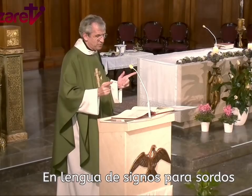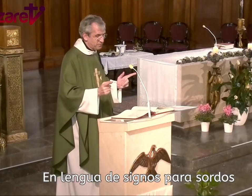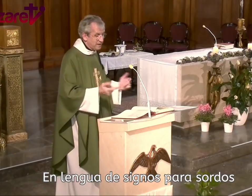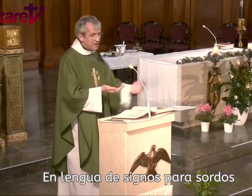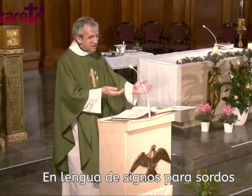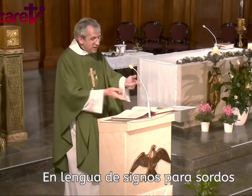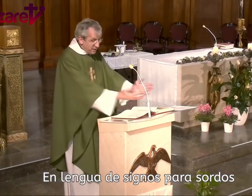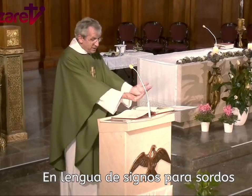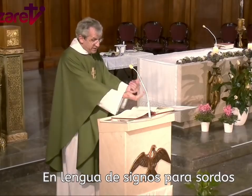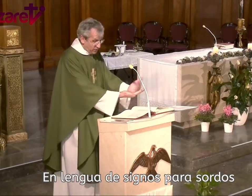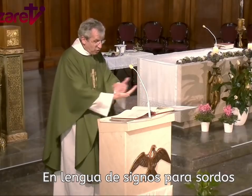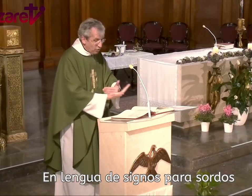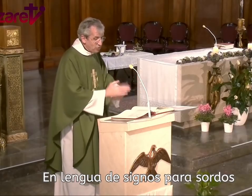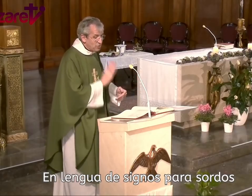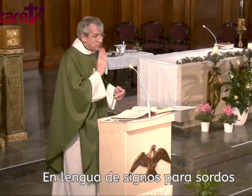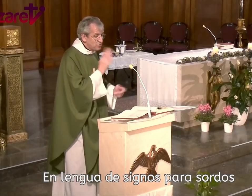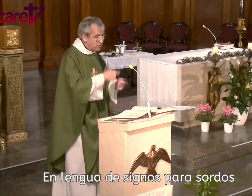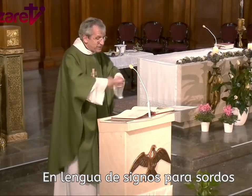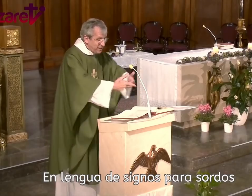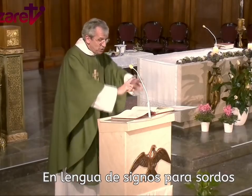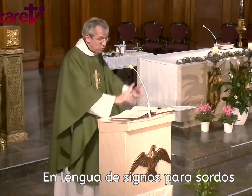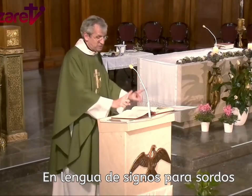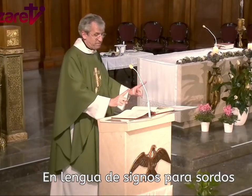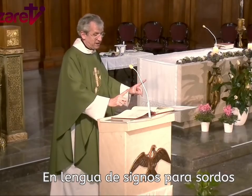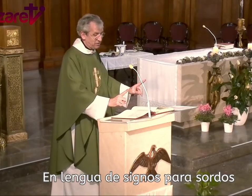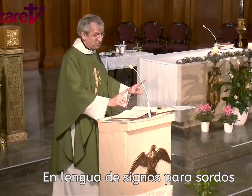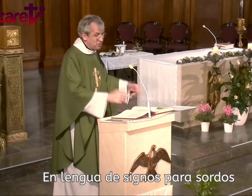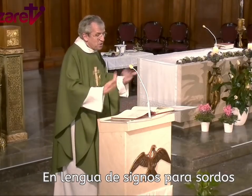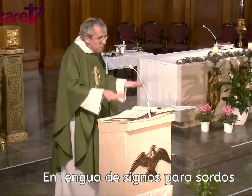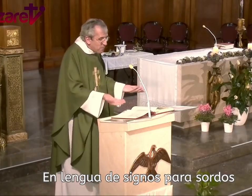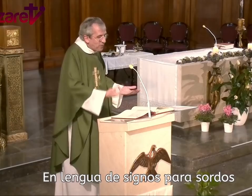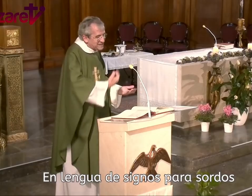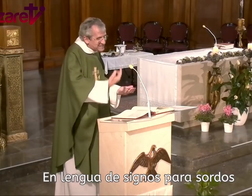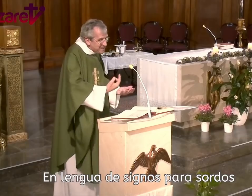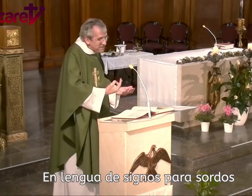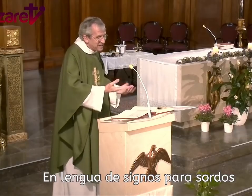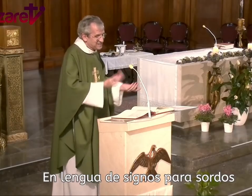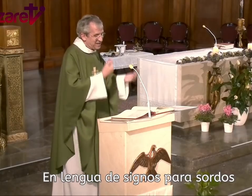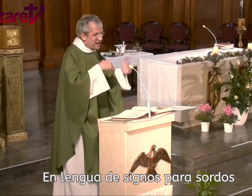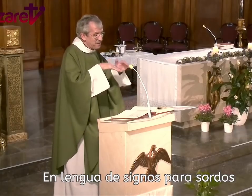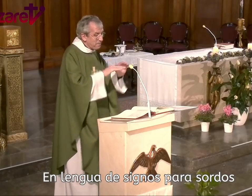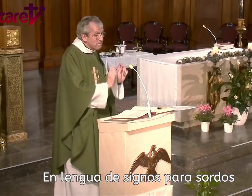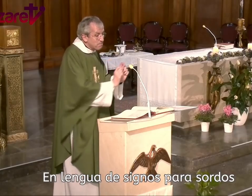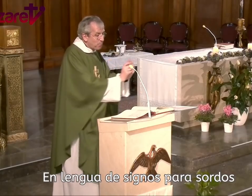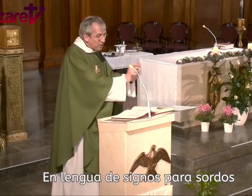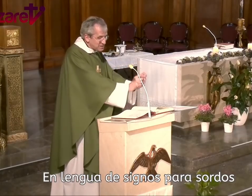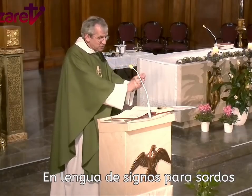Recojo donde no esparzo Pues debías haber puesto